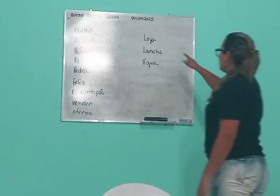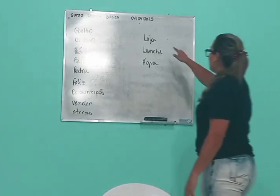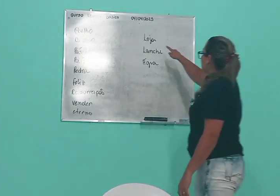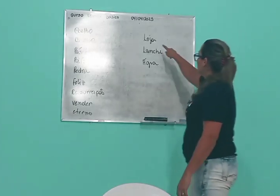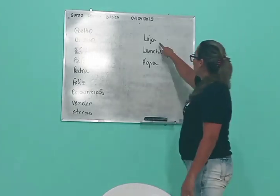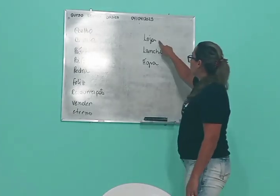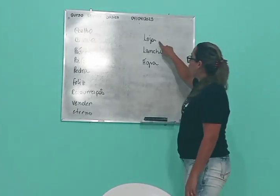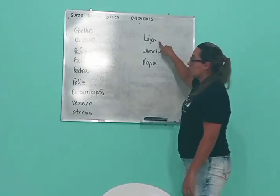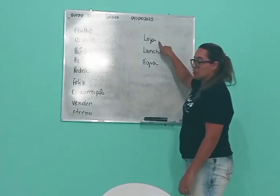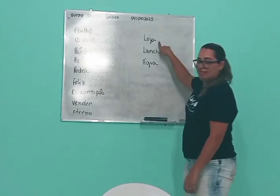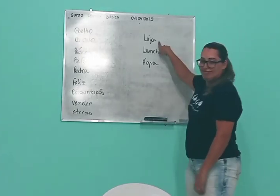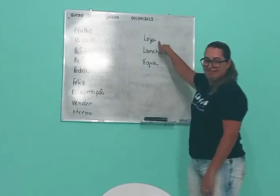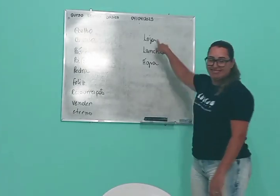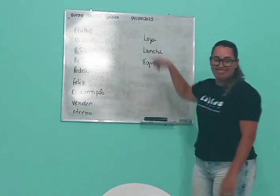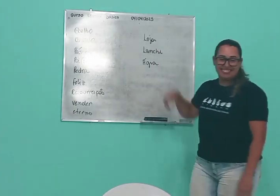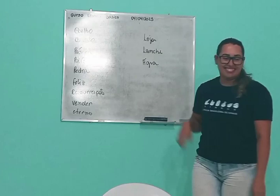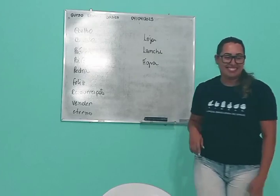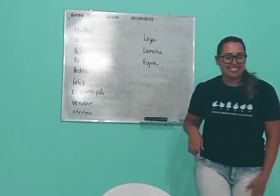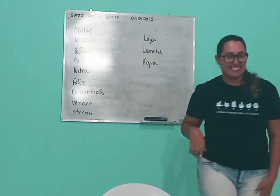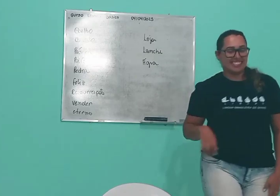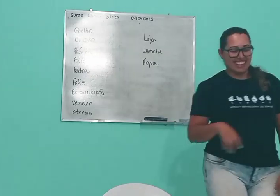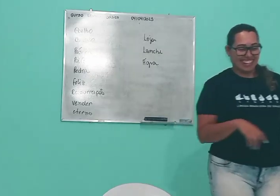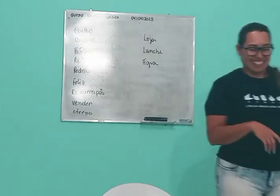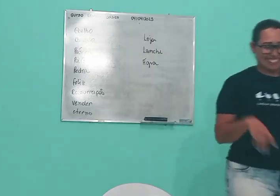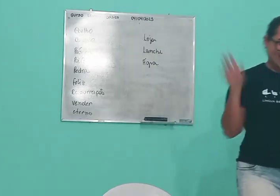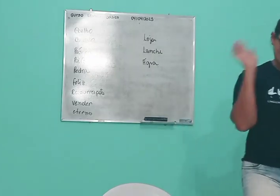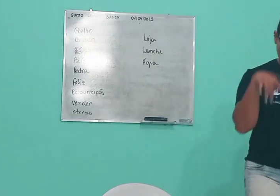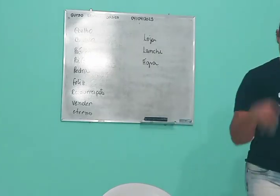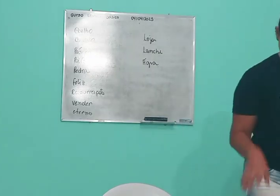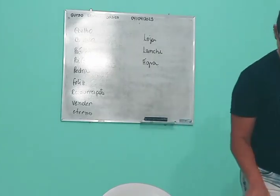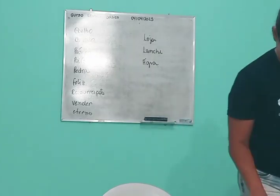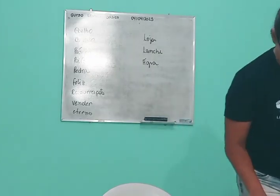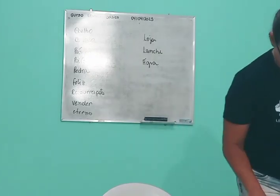aqui, isso, loja. loja. Deixa eu ver a letra S.